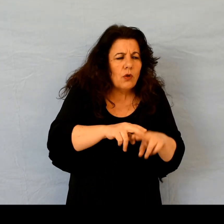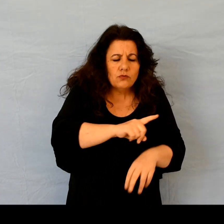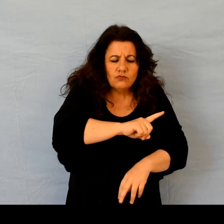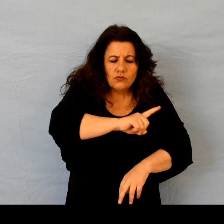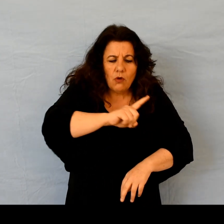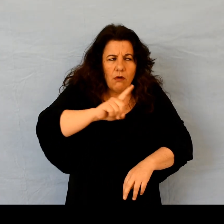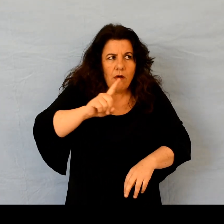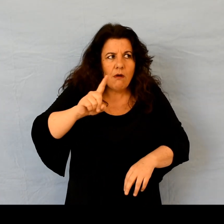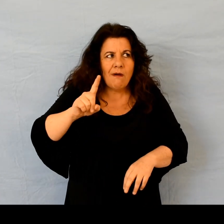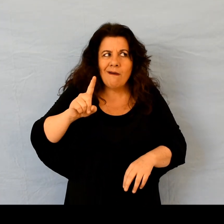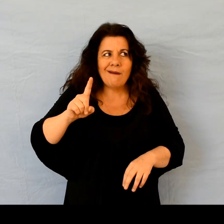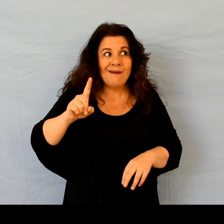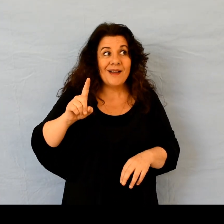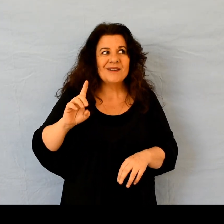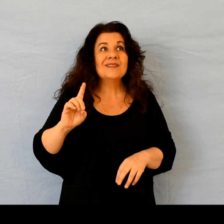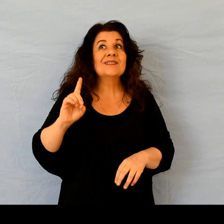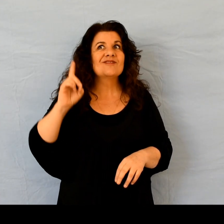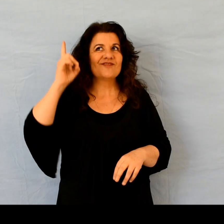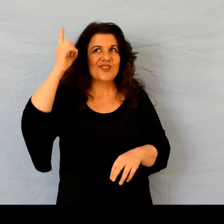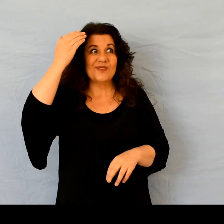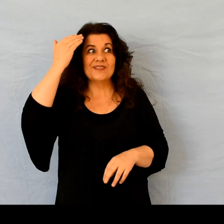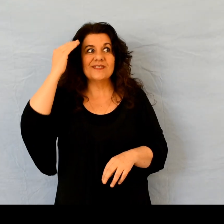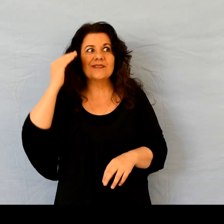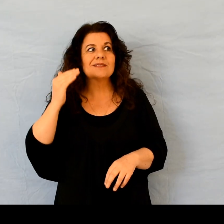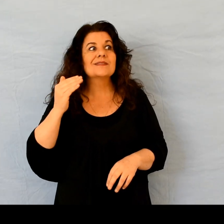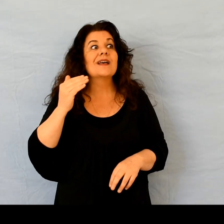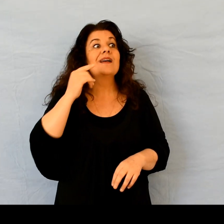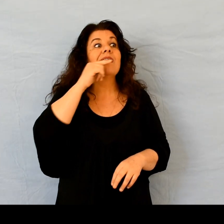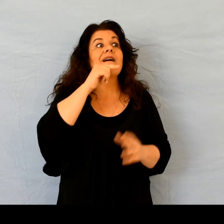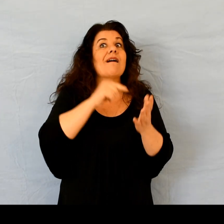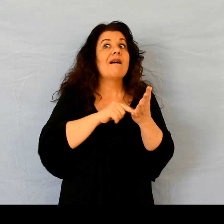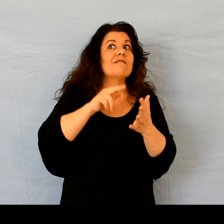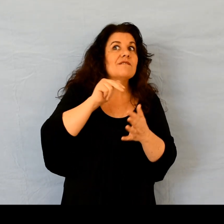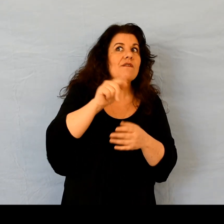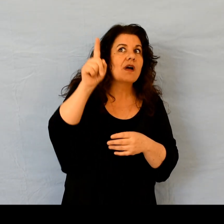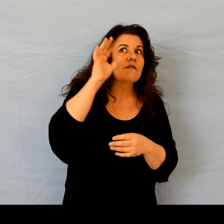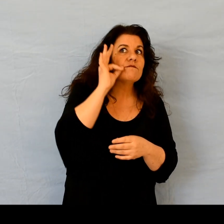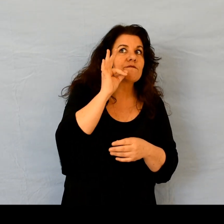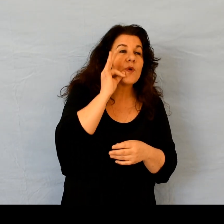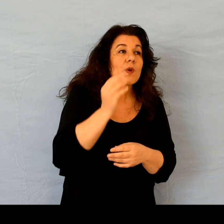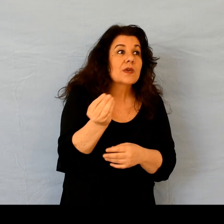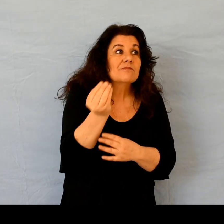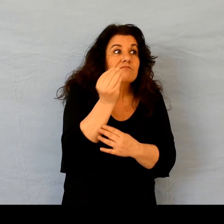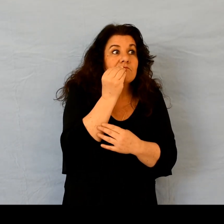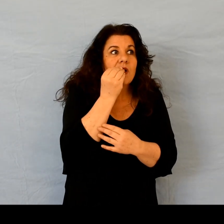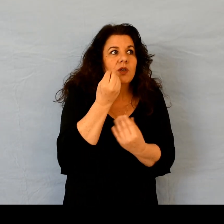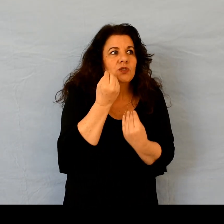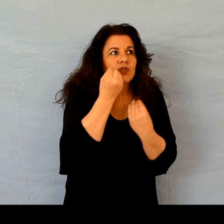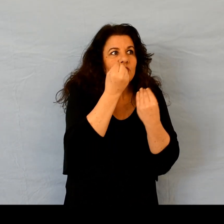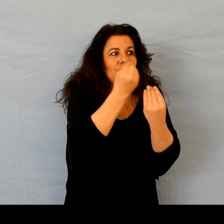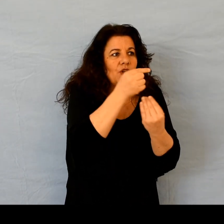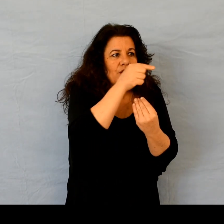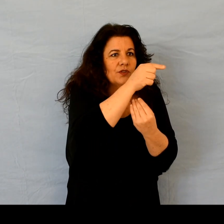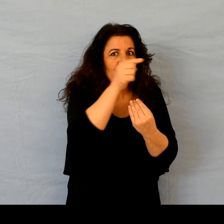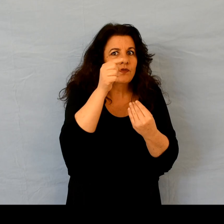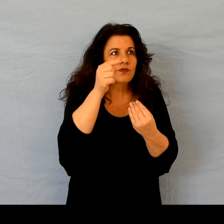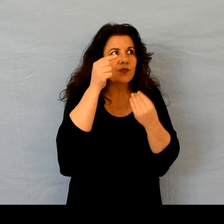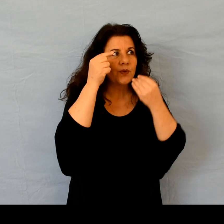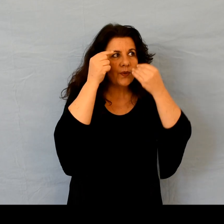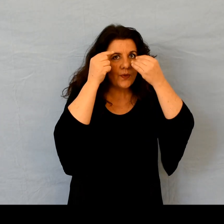Dieu sait que le jour où vous en mangerez, vos yeux s'ouvriront et vous serez comme